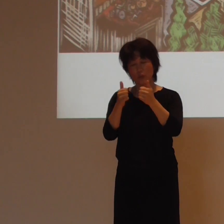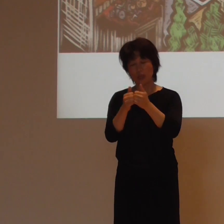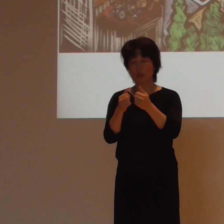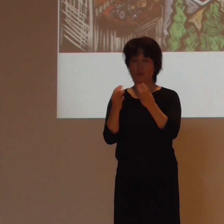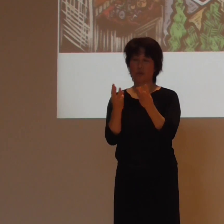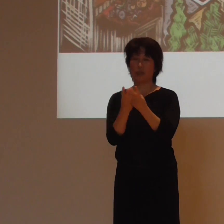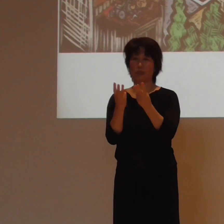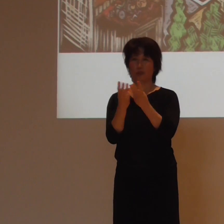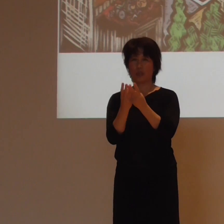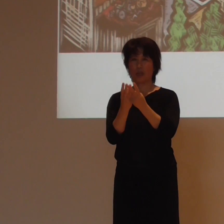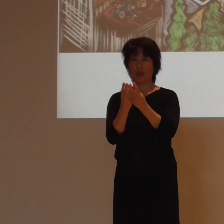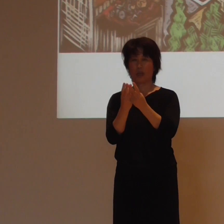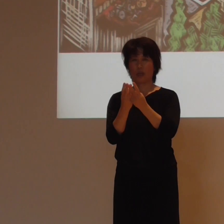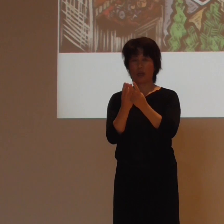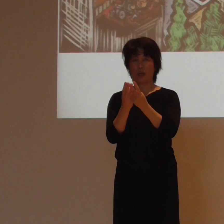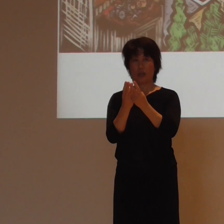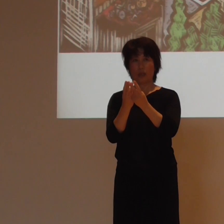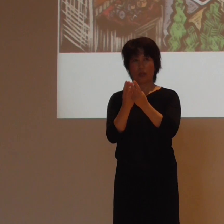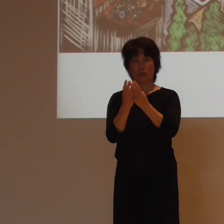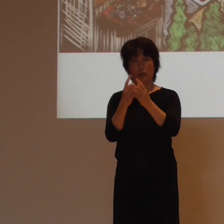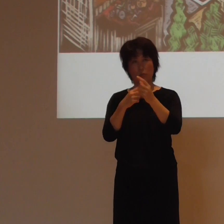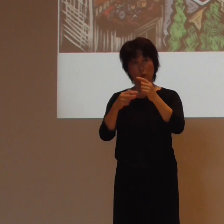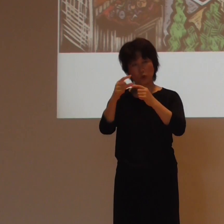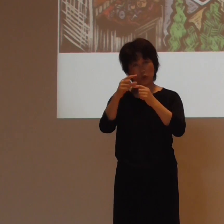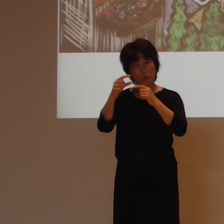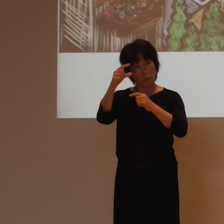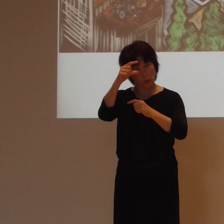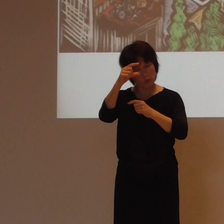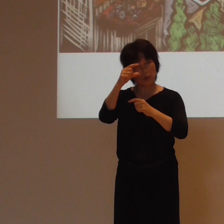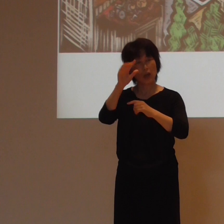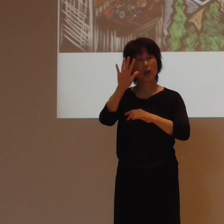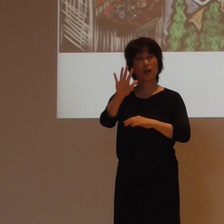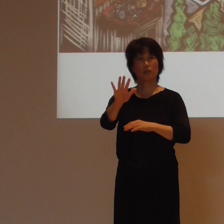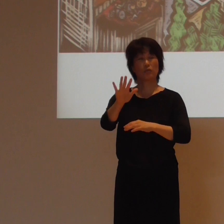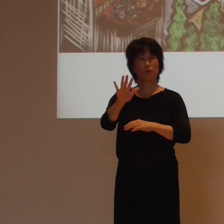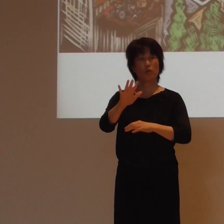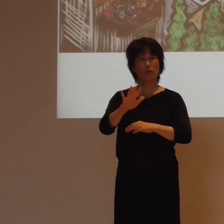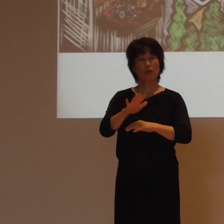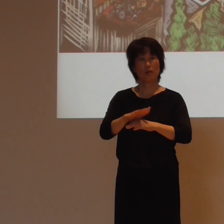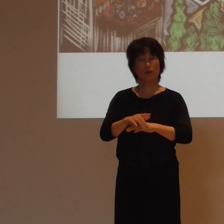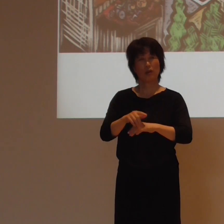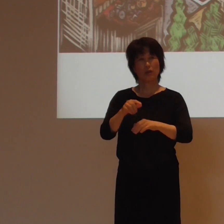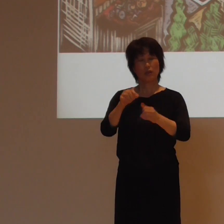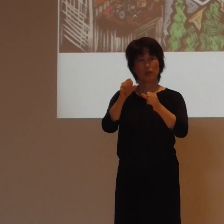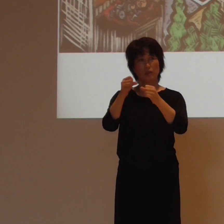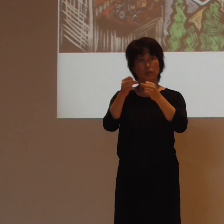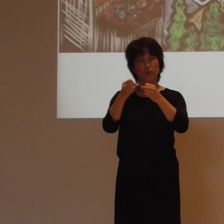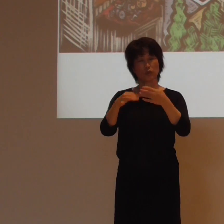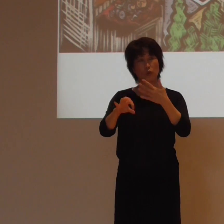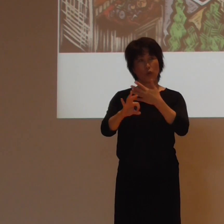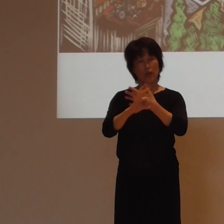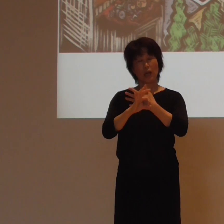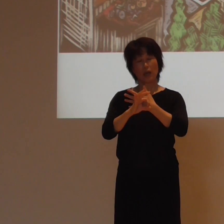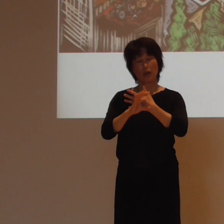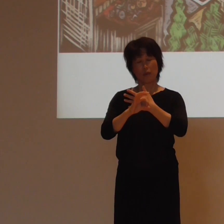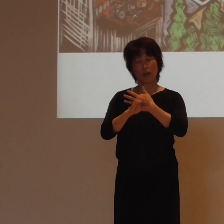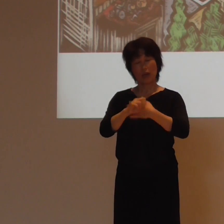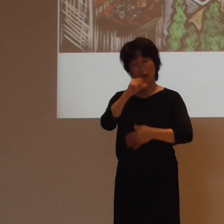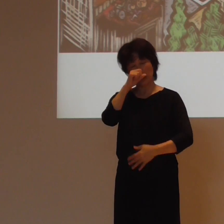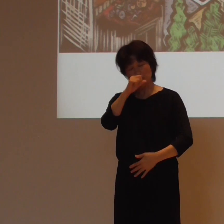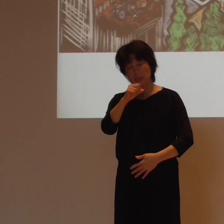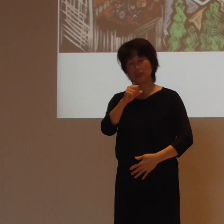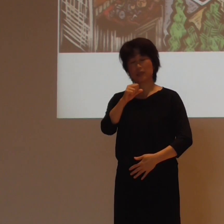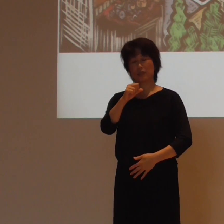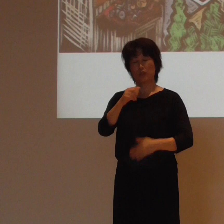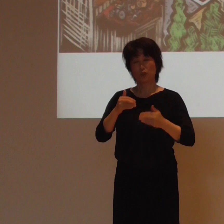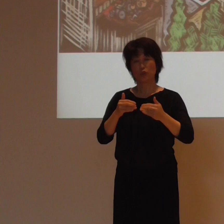どこの条約は息づいているんだということをね、考えてほしい。最後一枚ですね、